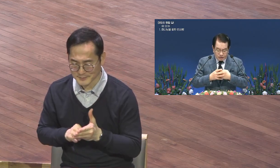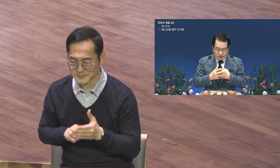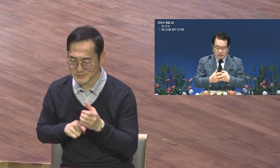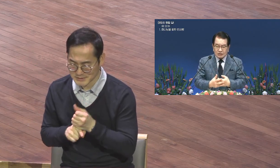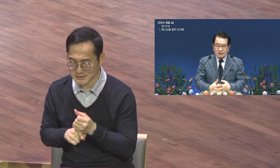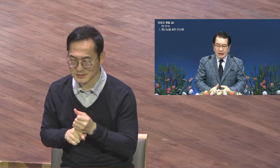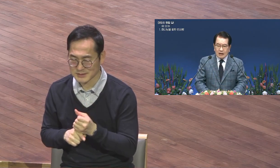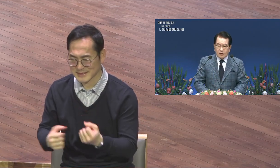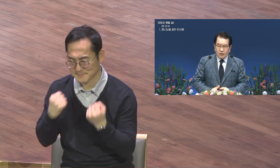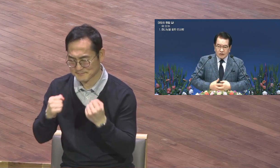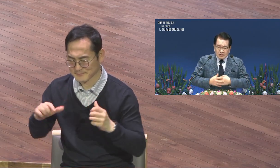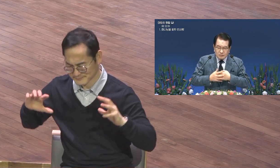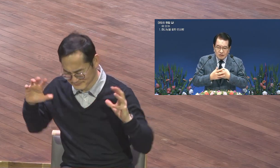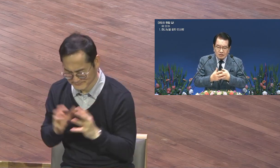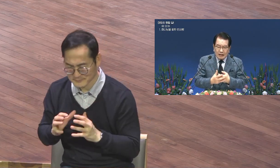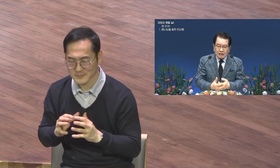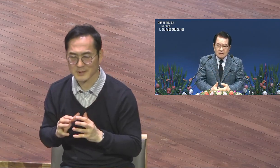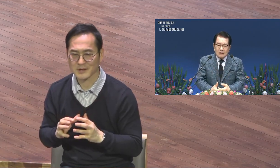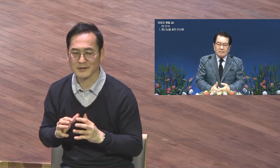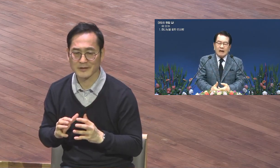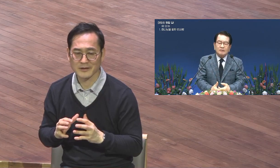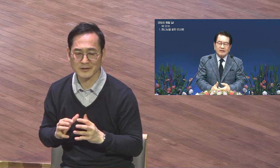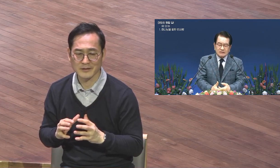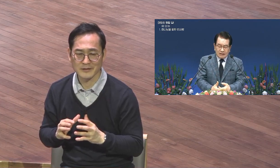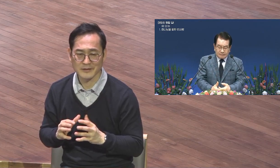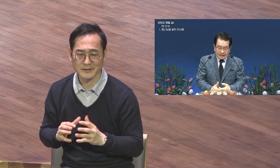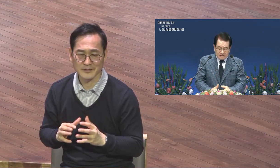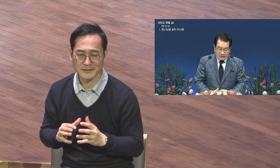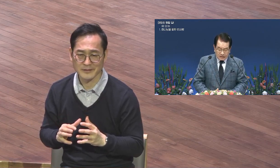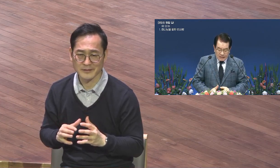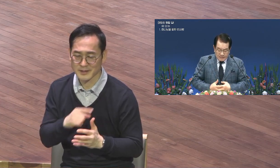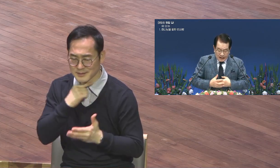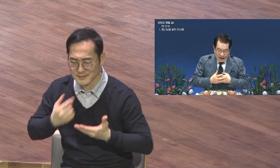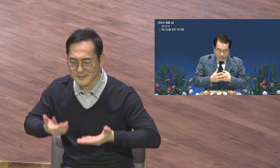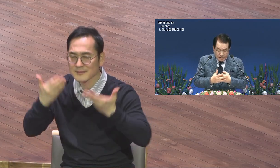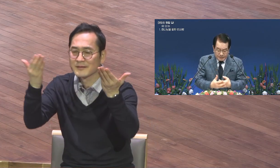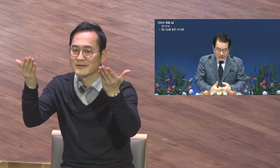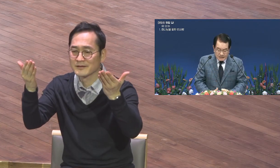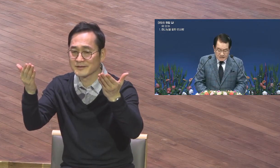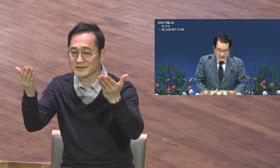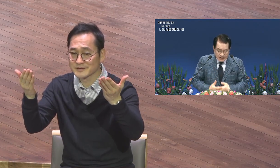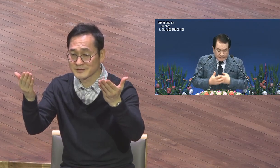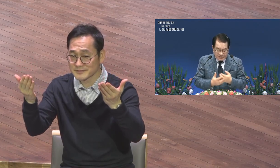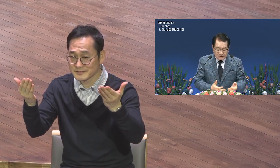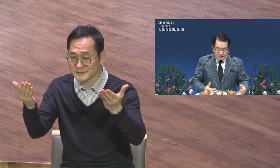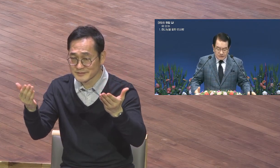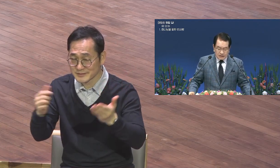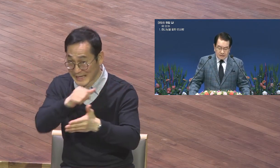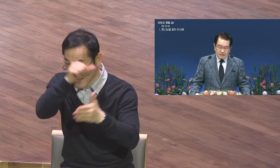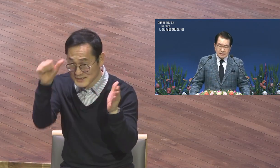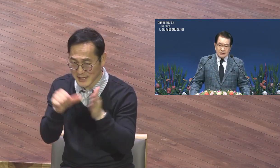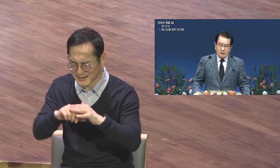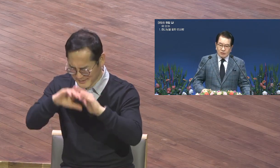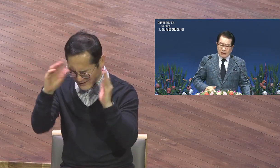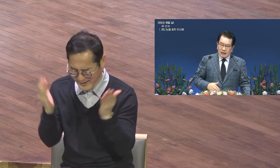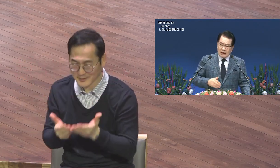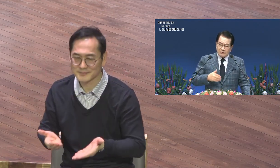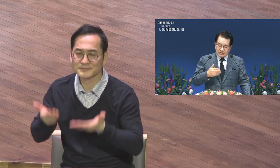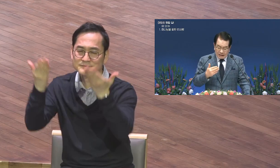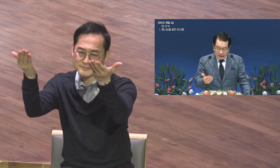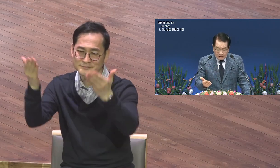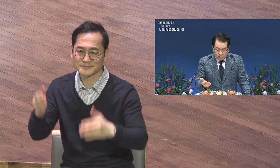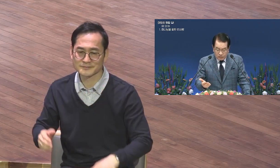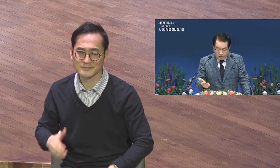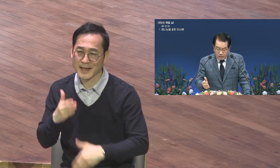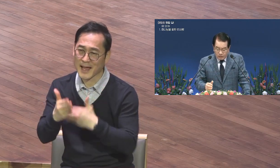다하고 뜻을 다하고 힘을 다하여 마음을 바치라는 바치잖아요. 마음을 인생을 바치는 겁니다. 여호와